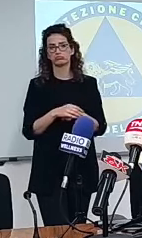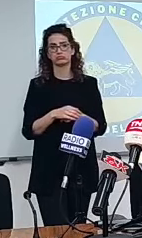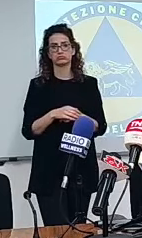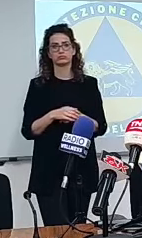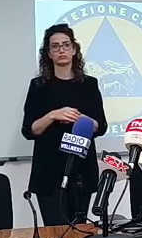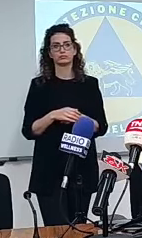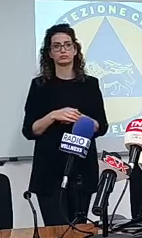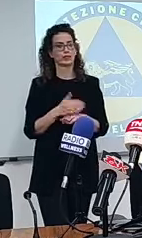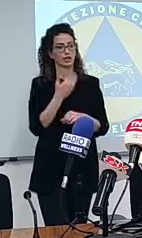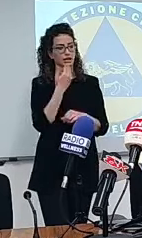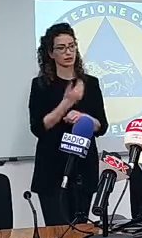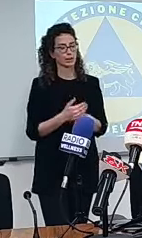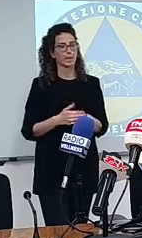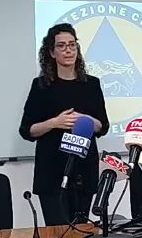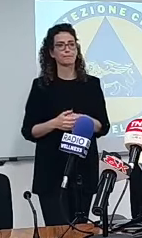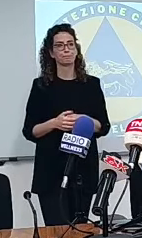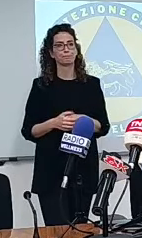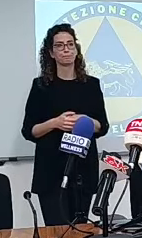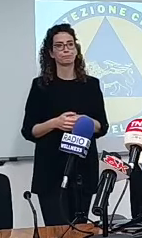tipo.